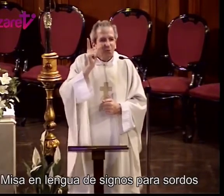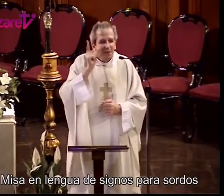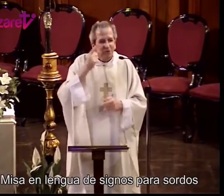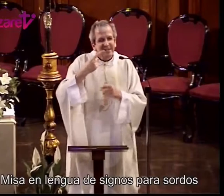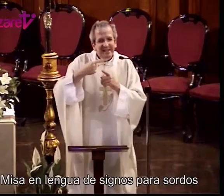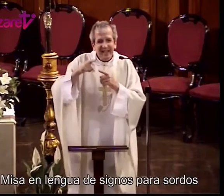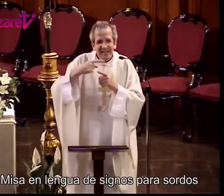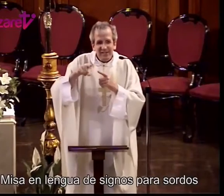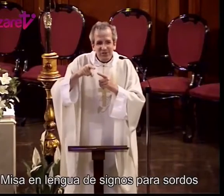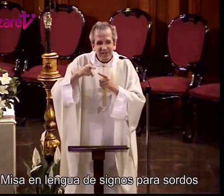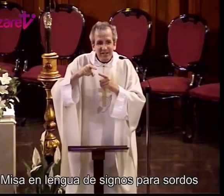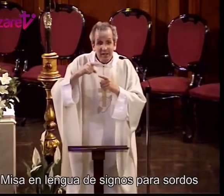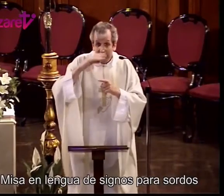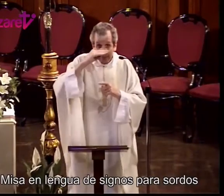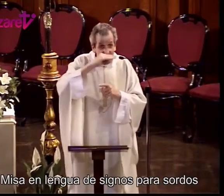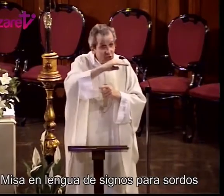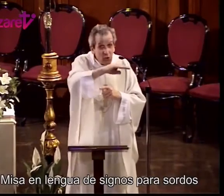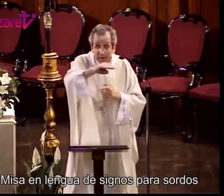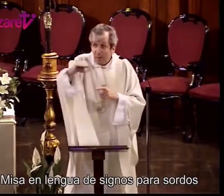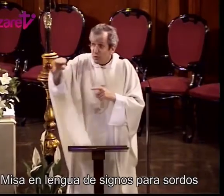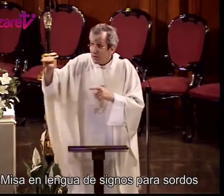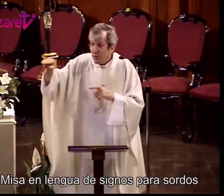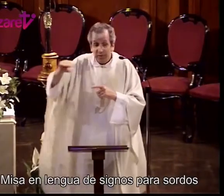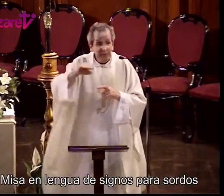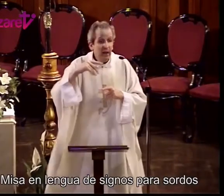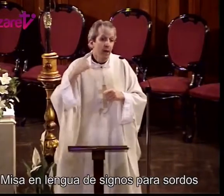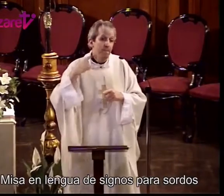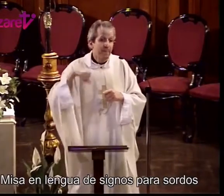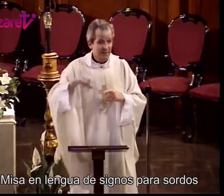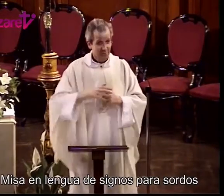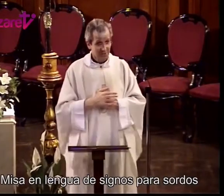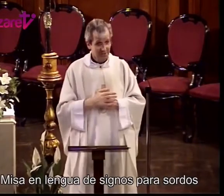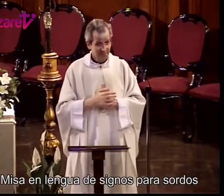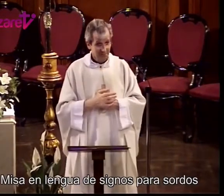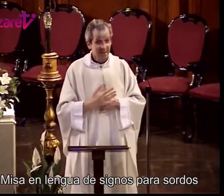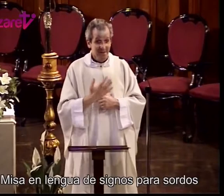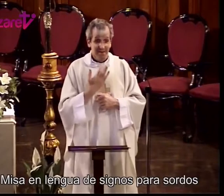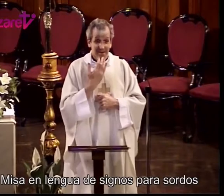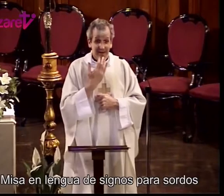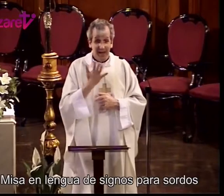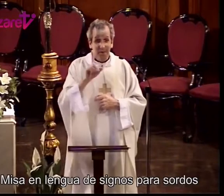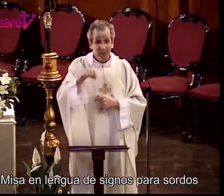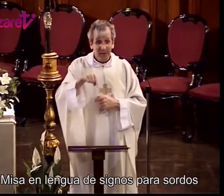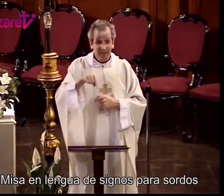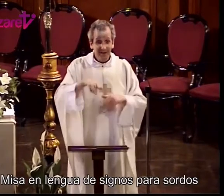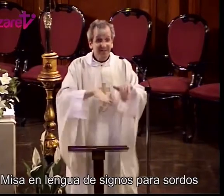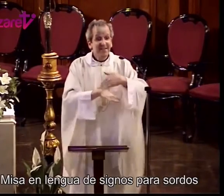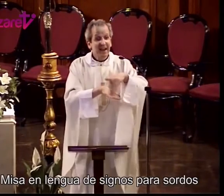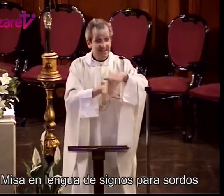descubrimos tantas cosas que si solo miramos la horizontal perdemos. El ejemplo también de las